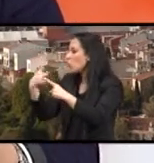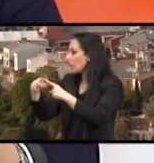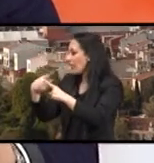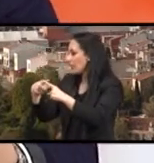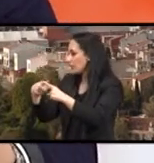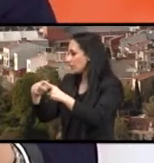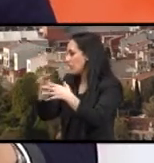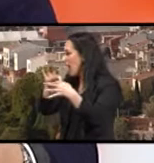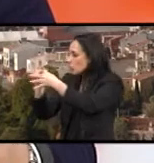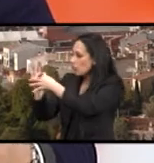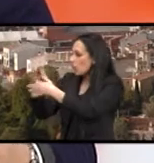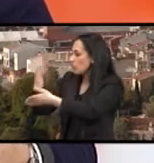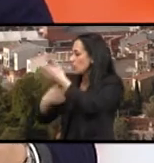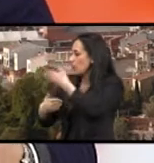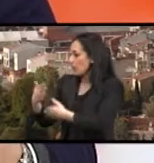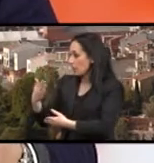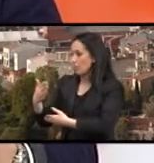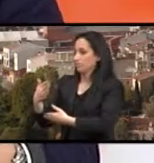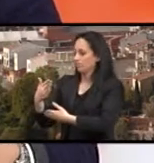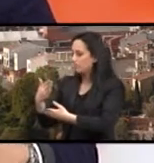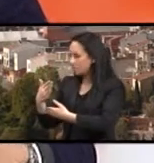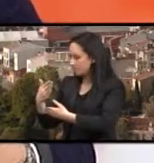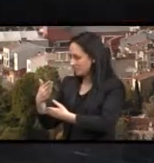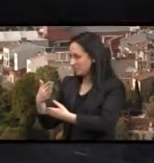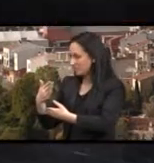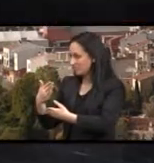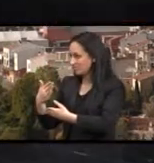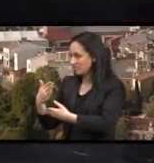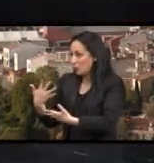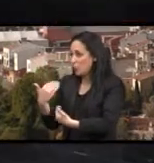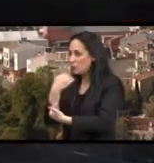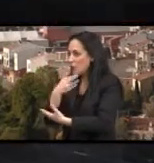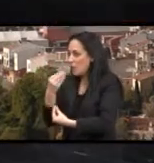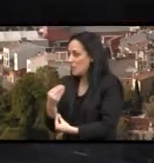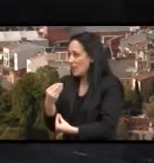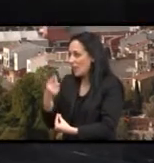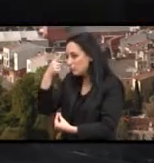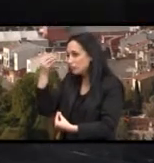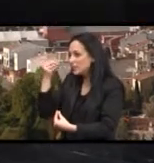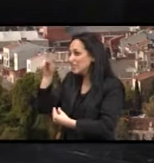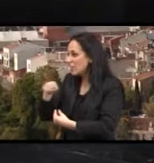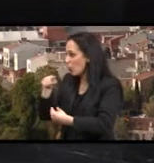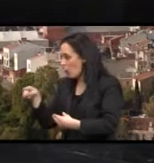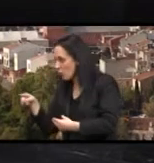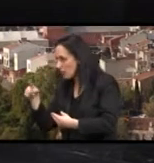tots aquests processos de demència jo crec que sempre han existit, però sempre s'han amagat darrere de la gran discapacitat, no?